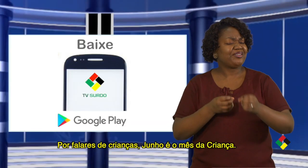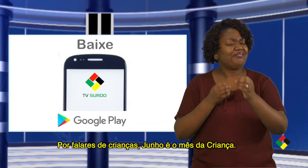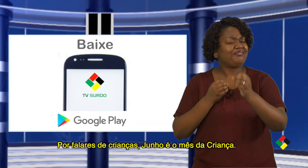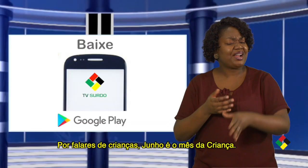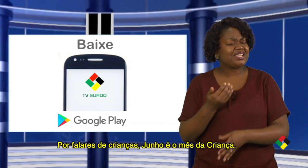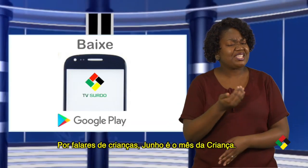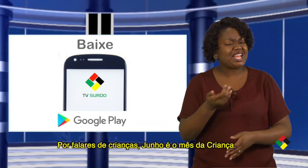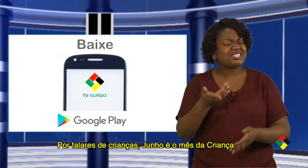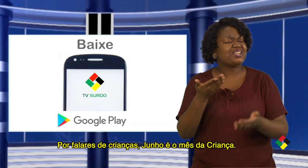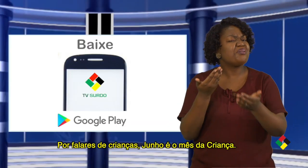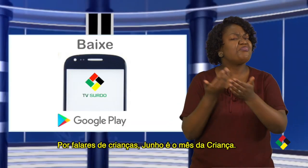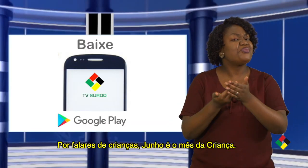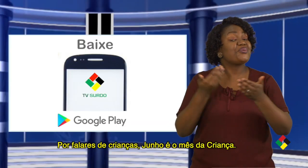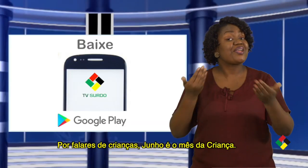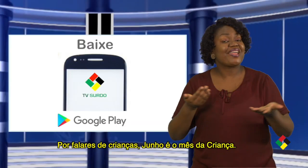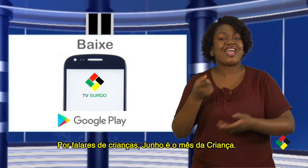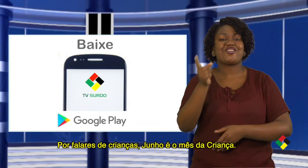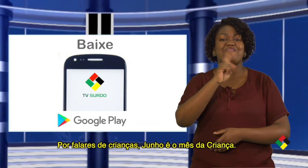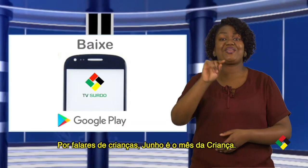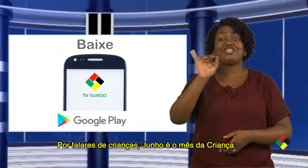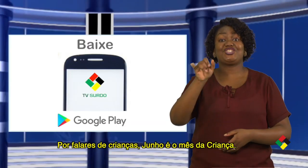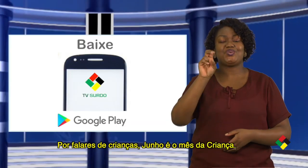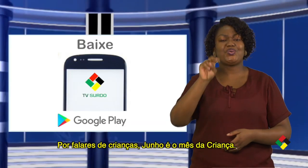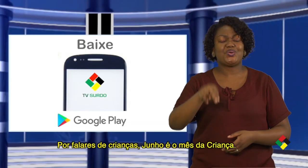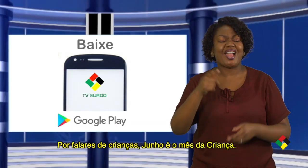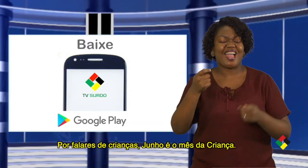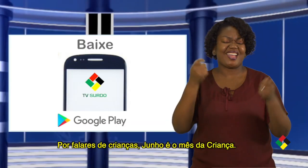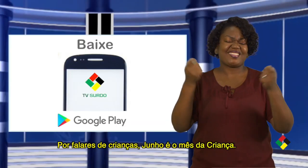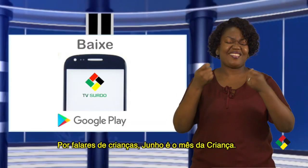Por falares da criança, junho é o mês da criança.